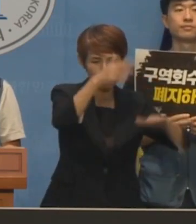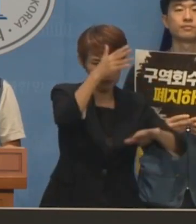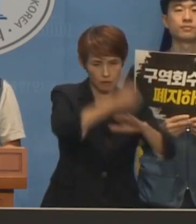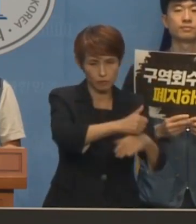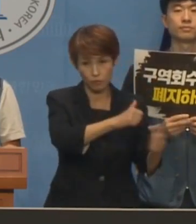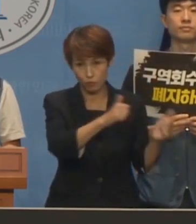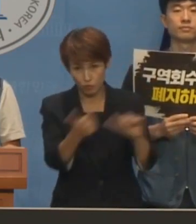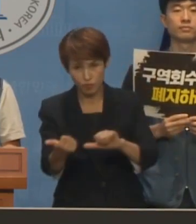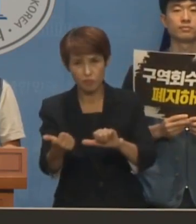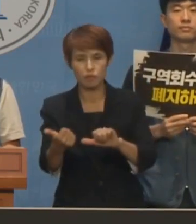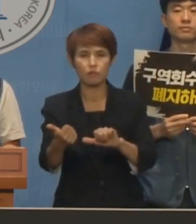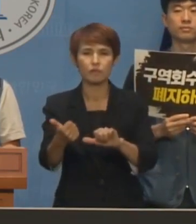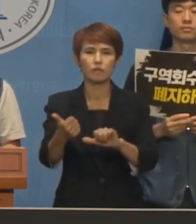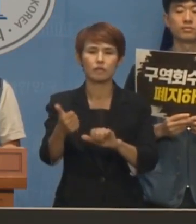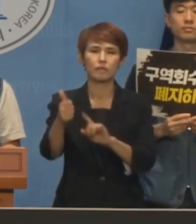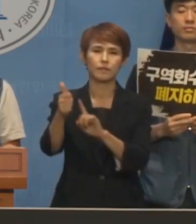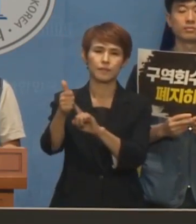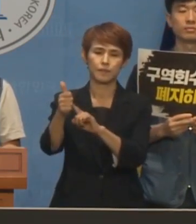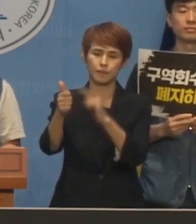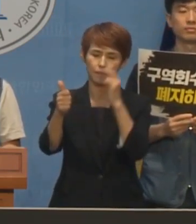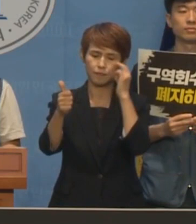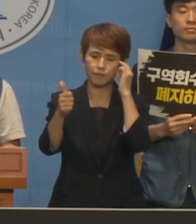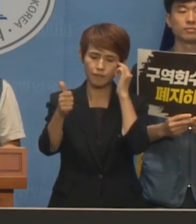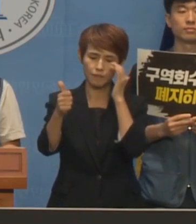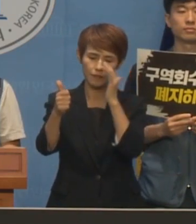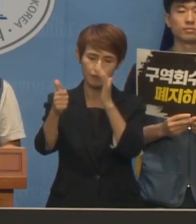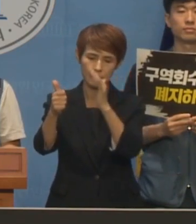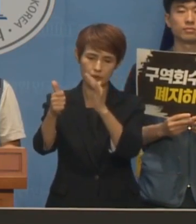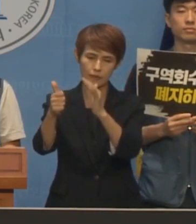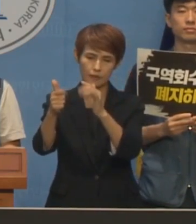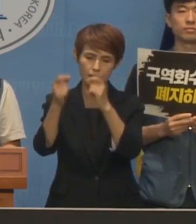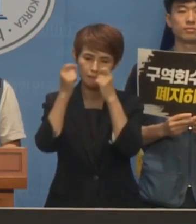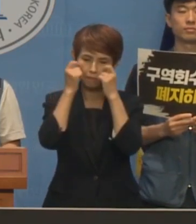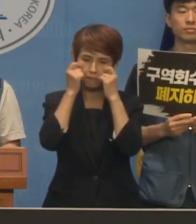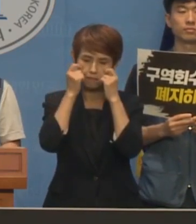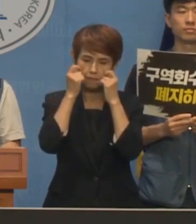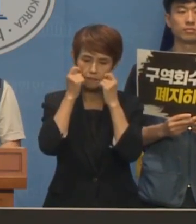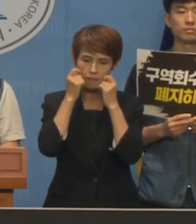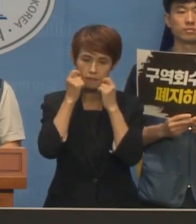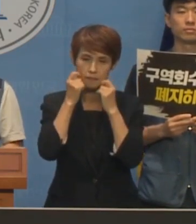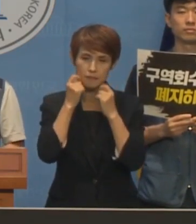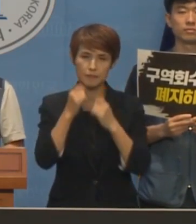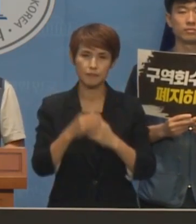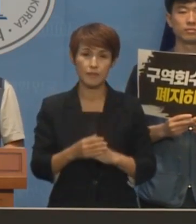동자님의 명복을 빌며 가족분들께도 깊은